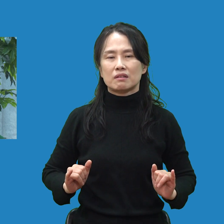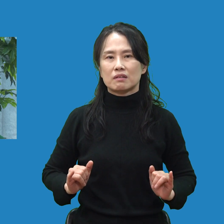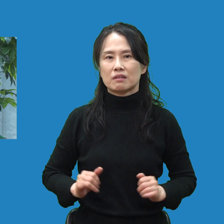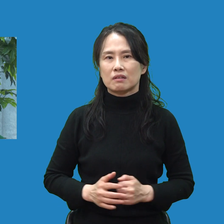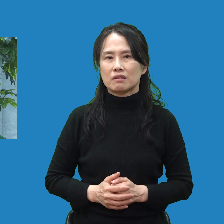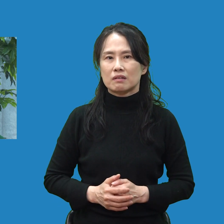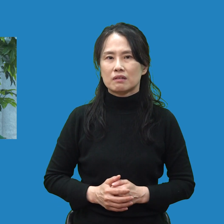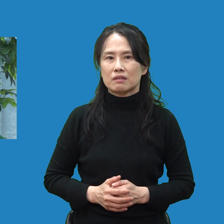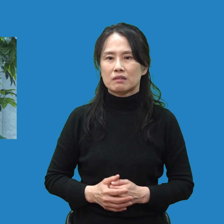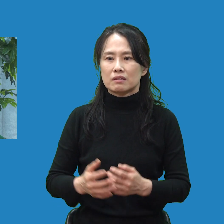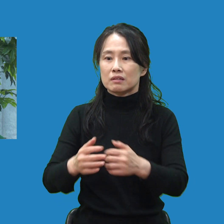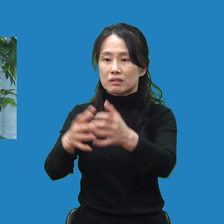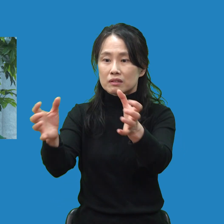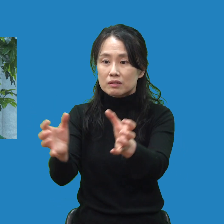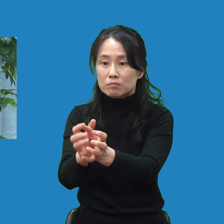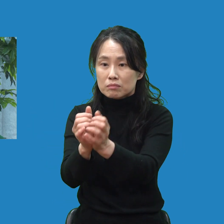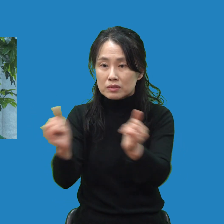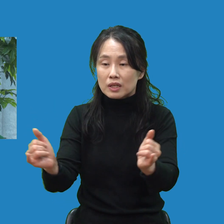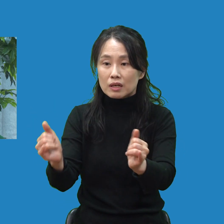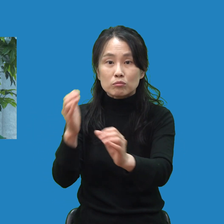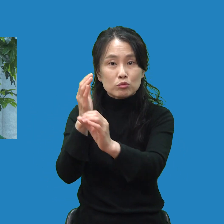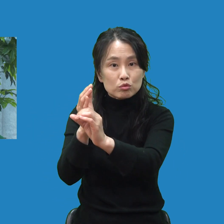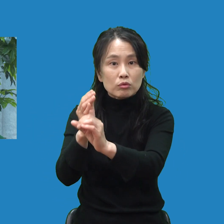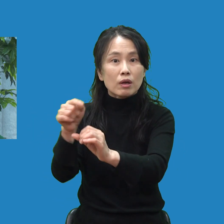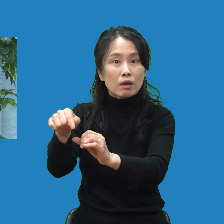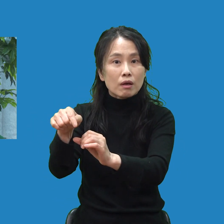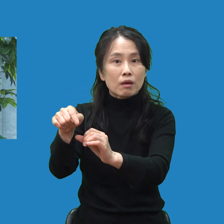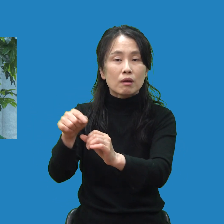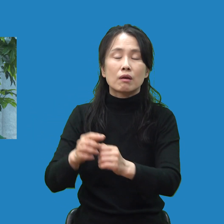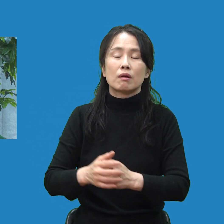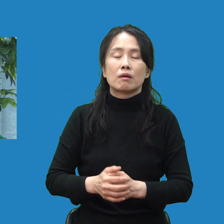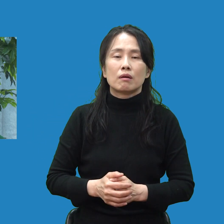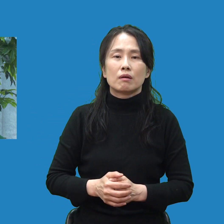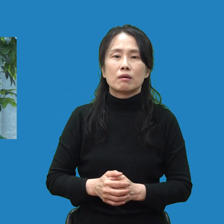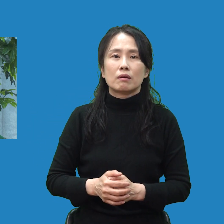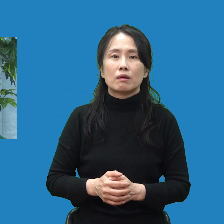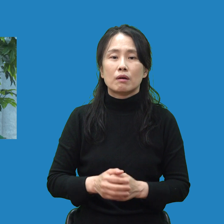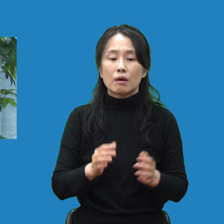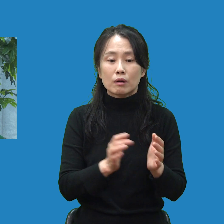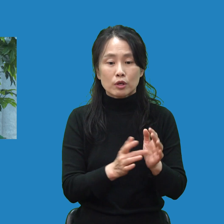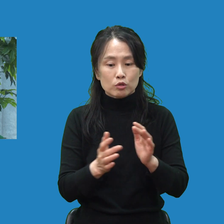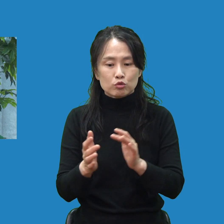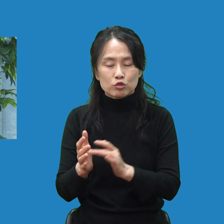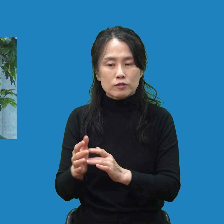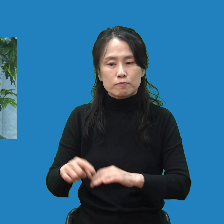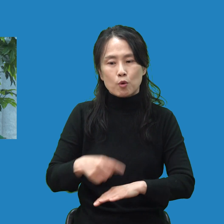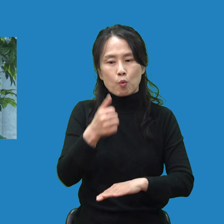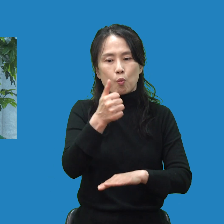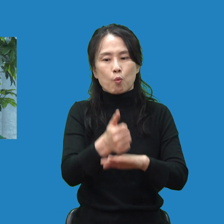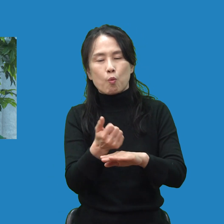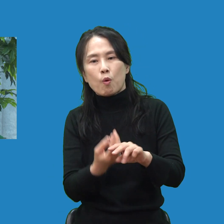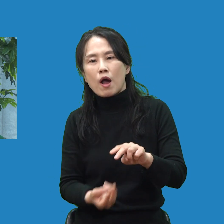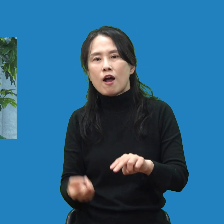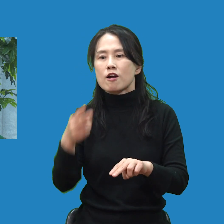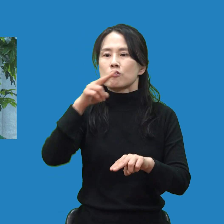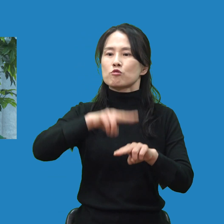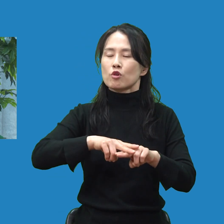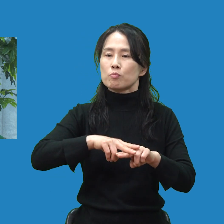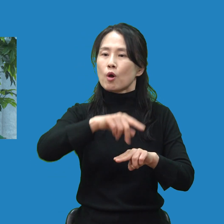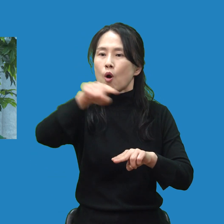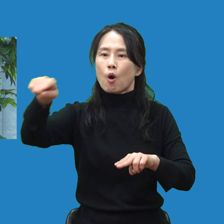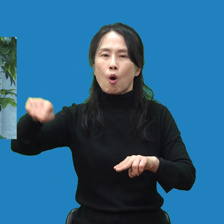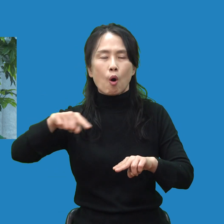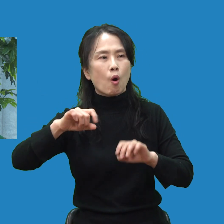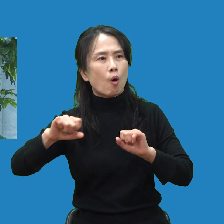그때 무리들 중에는 이 예수님을 우리 왕으로 옹립하면 우리가